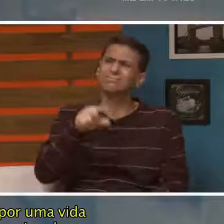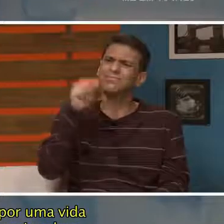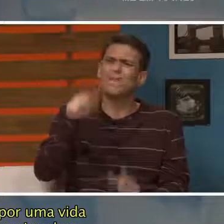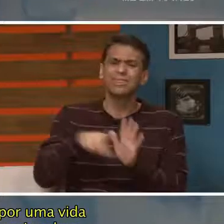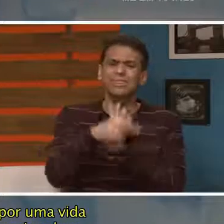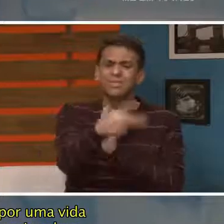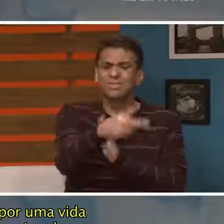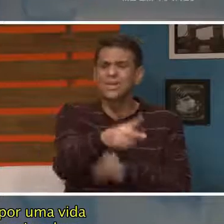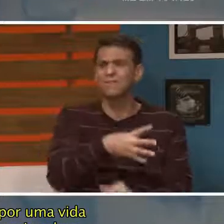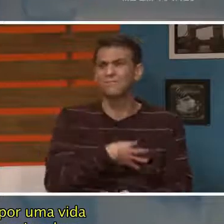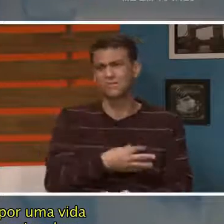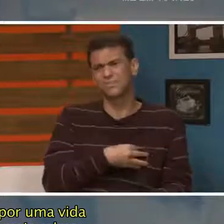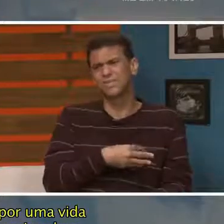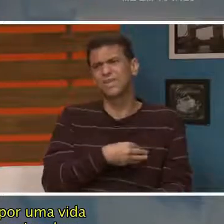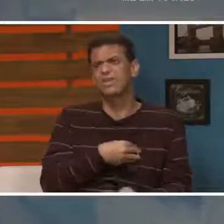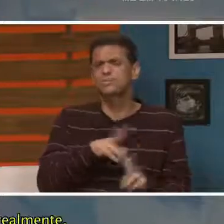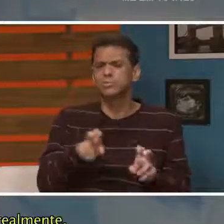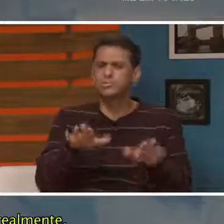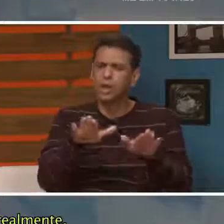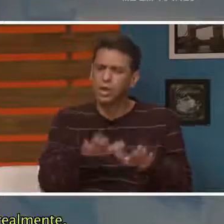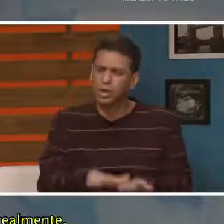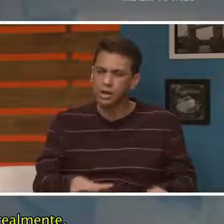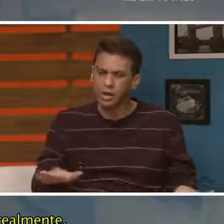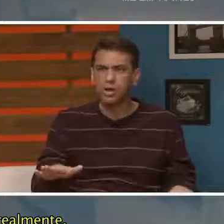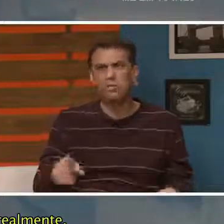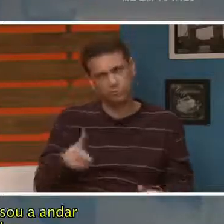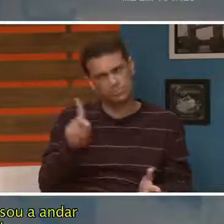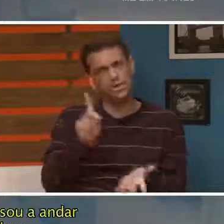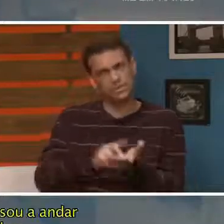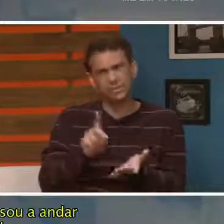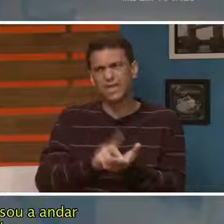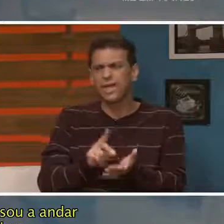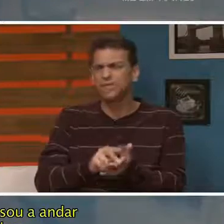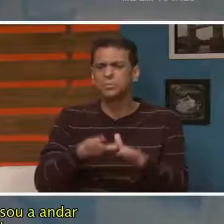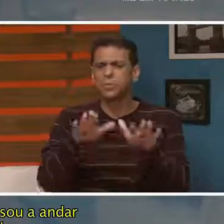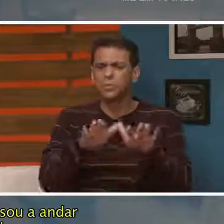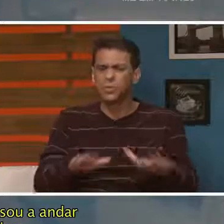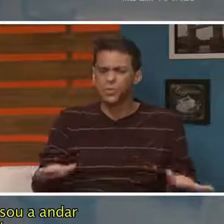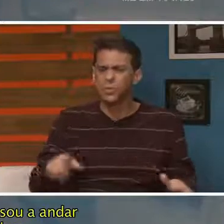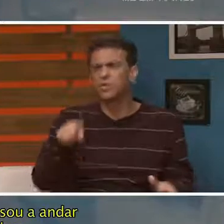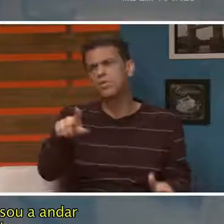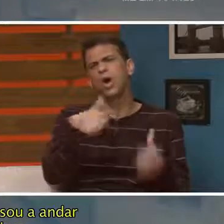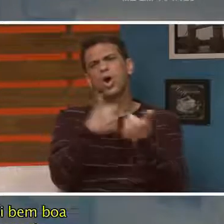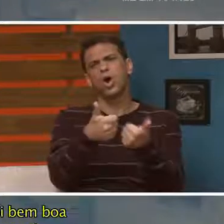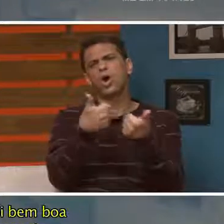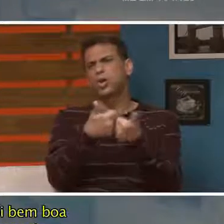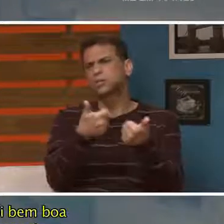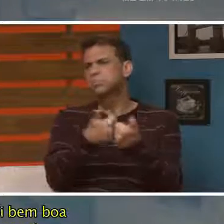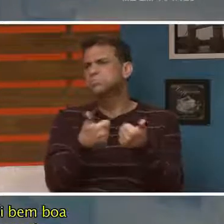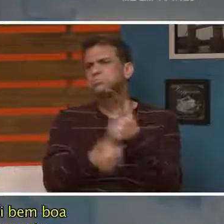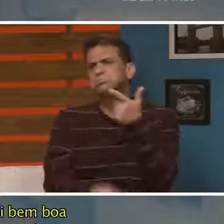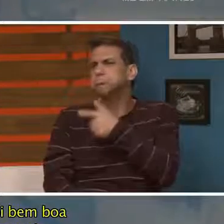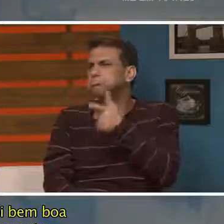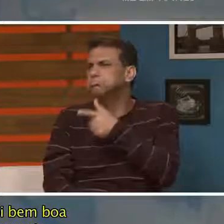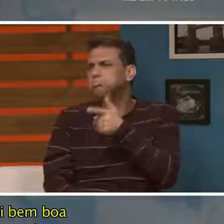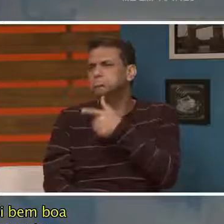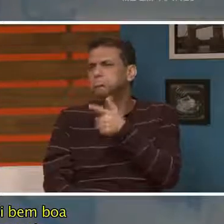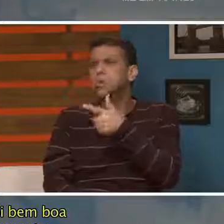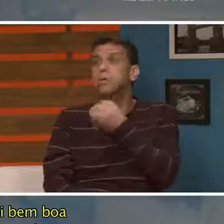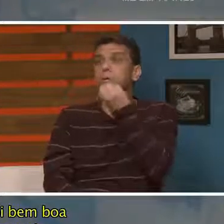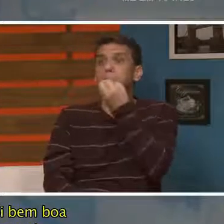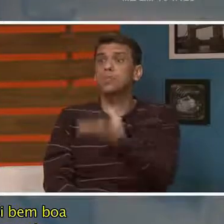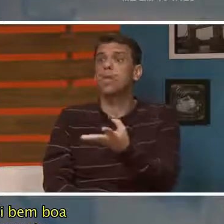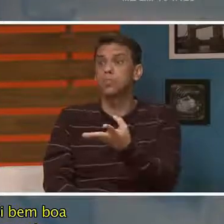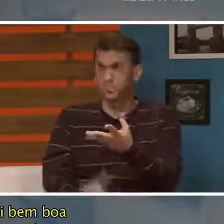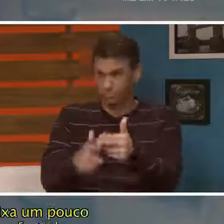Toríbio mais, vamos dizer, mais calma, e assim foi. Realmente o Toríbio passou a andar de ônibus lá, a vida foi bem boa